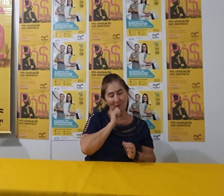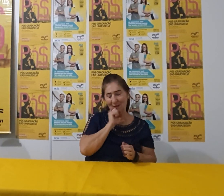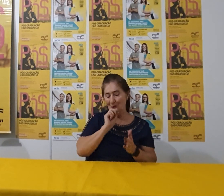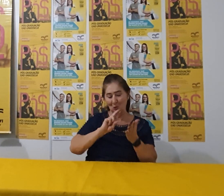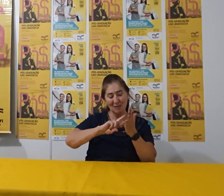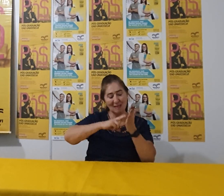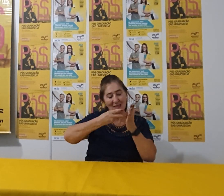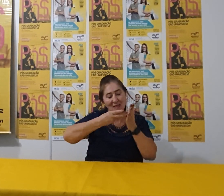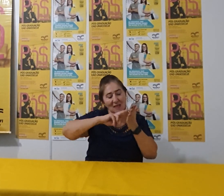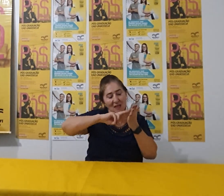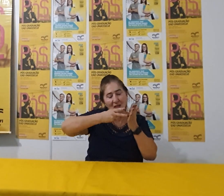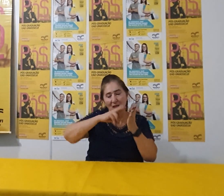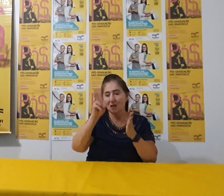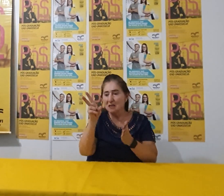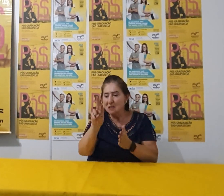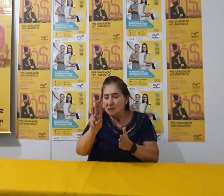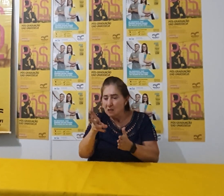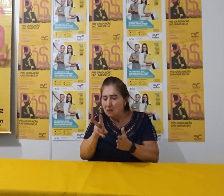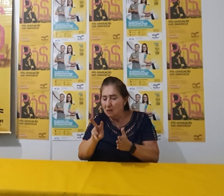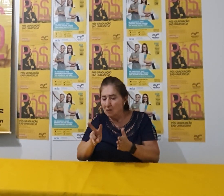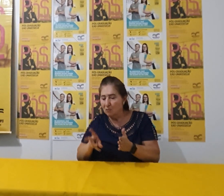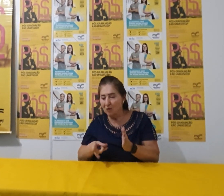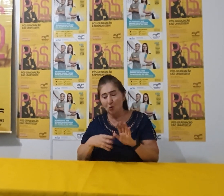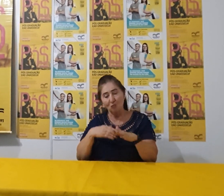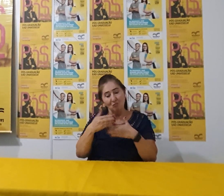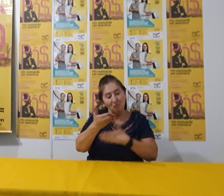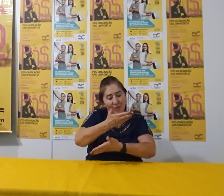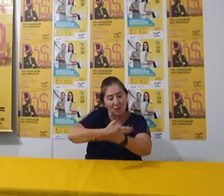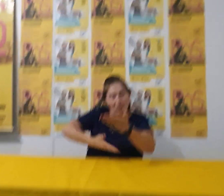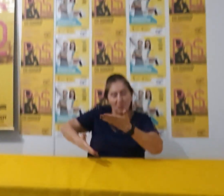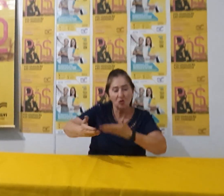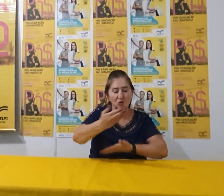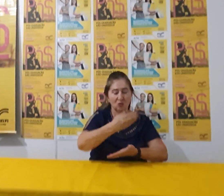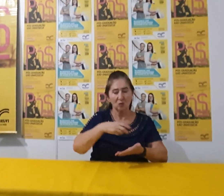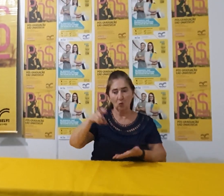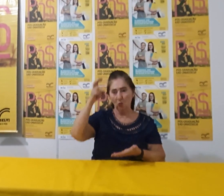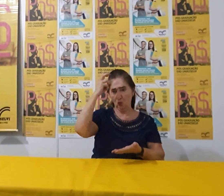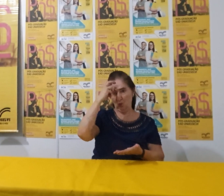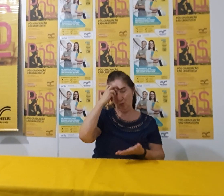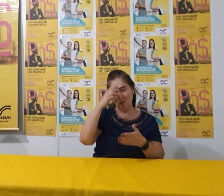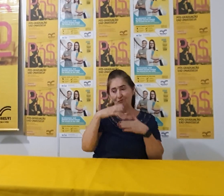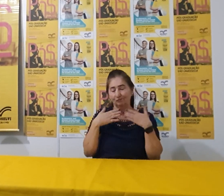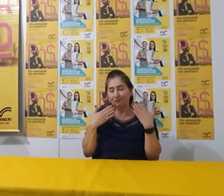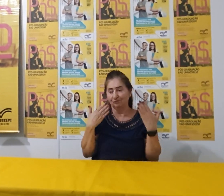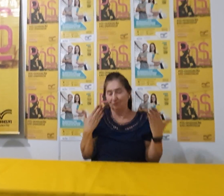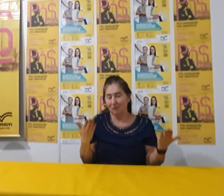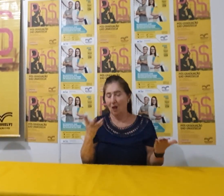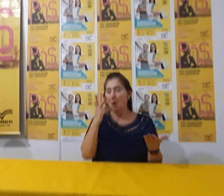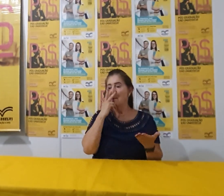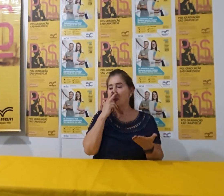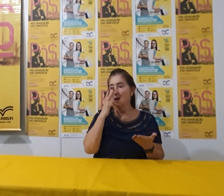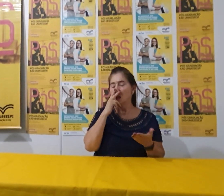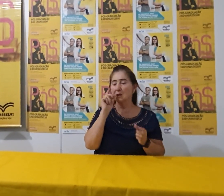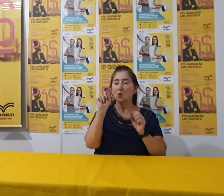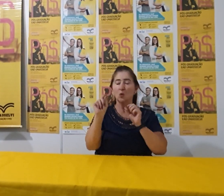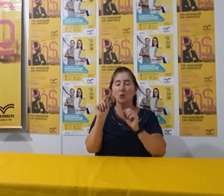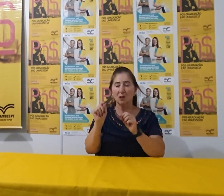significados ou transmitir cultura. Assim, é relevante notar que o uso da Libras